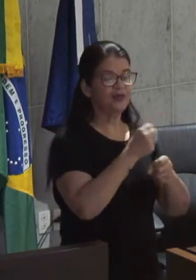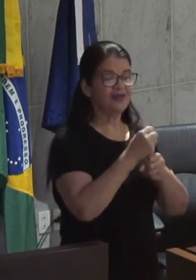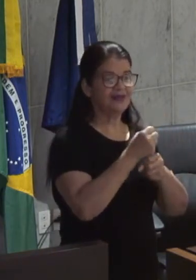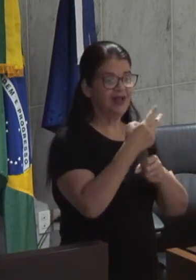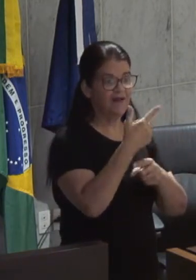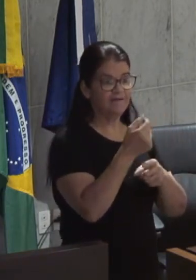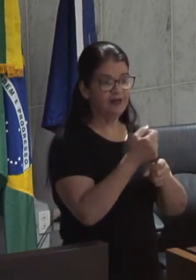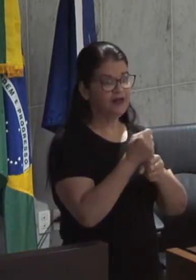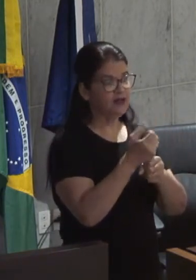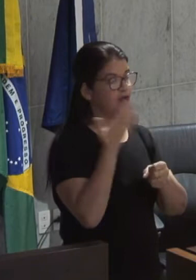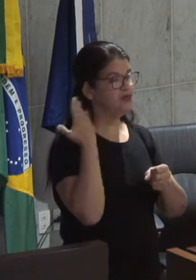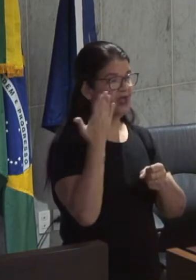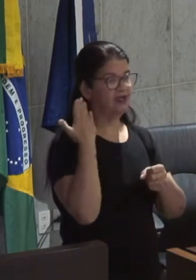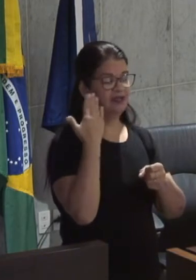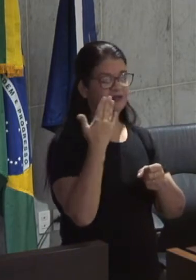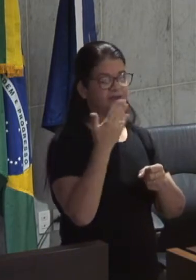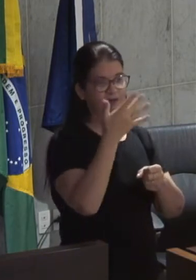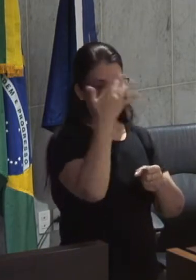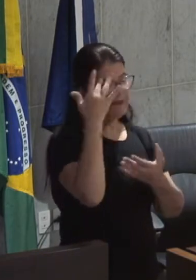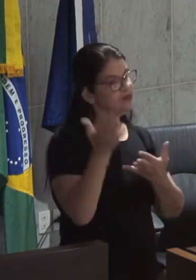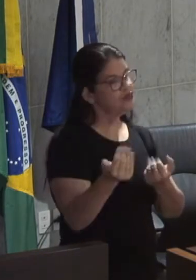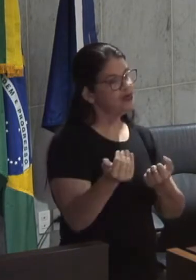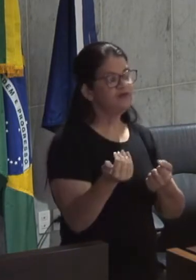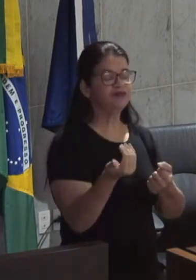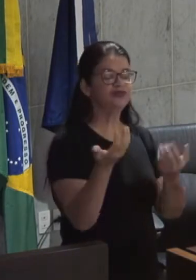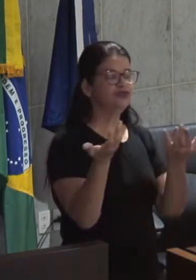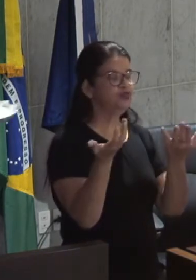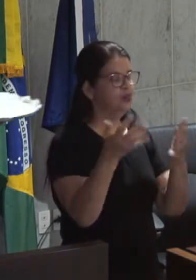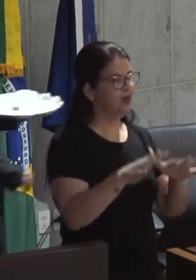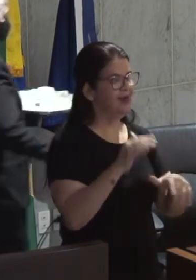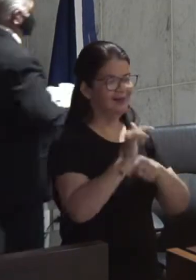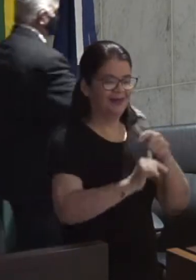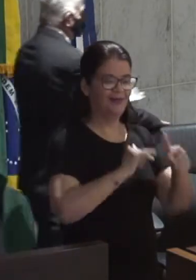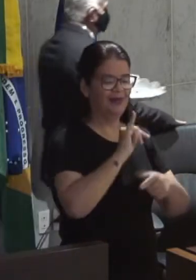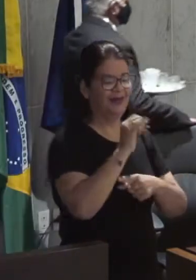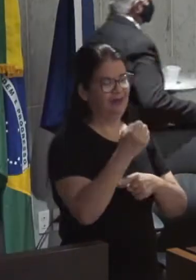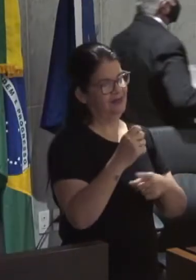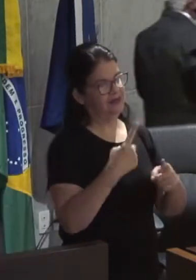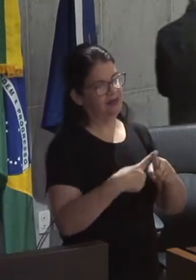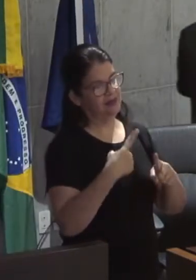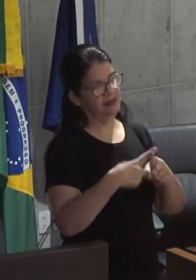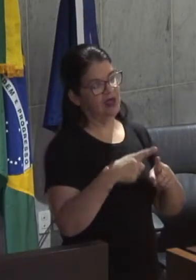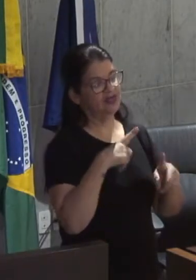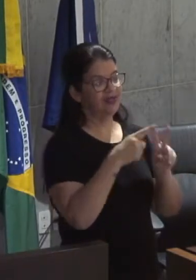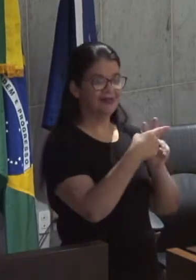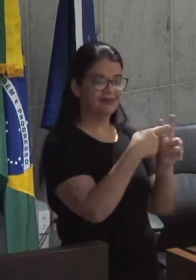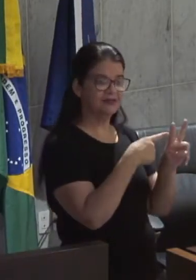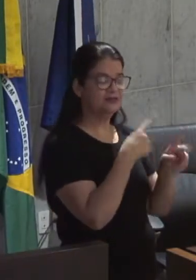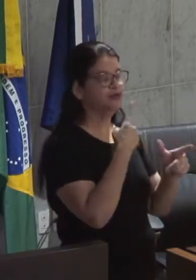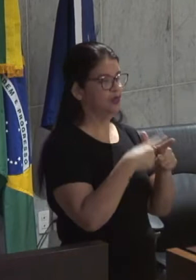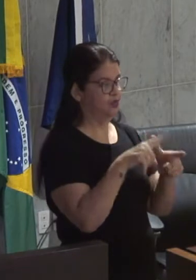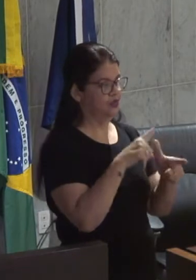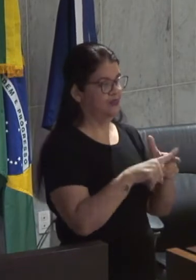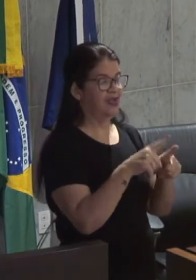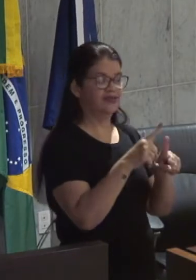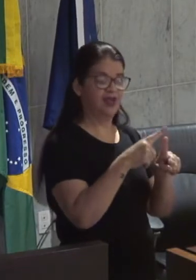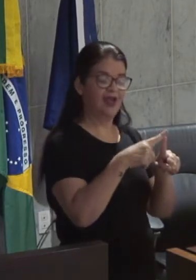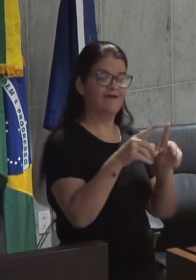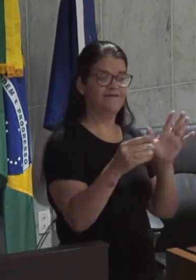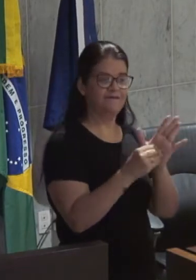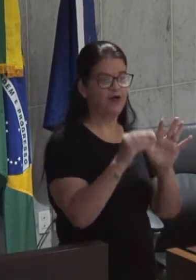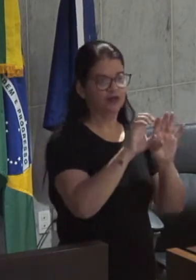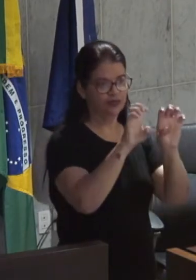anos atrás, e os mais novos não querem ficar na Previdência Social. Então nós temos esses dois viés, que é falta de